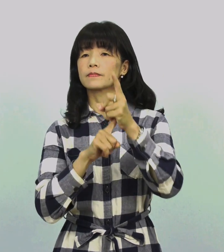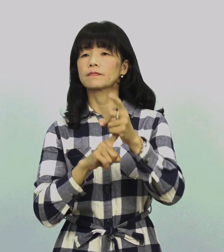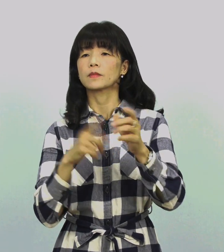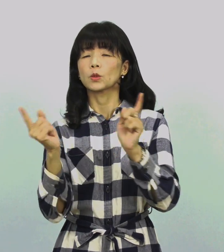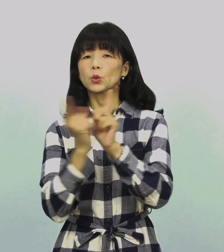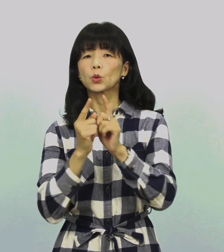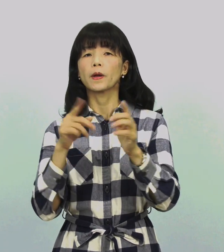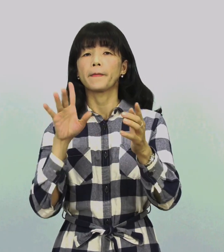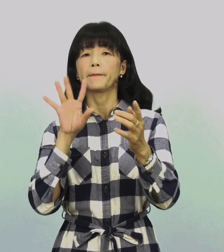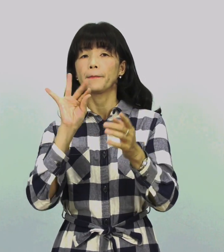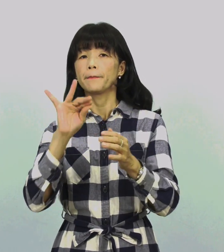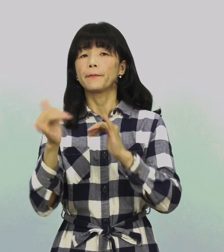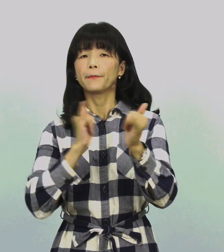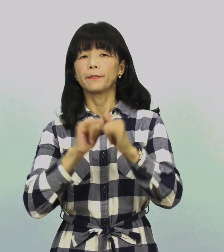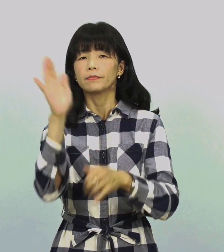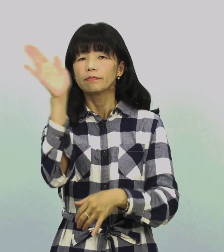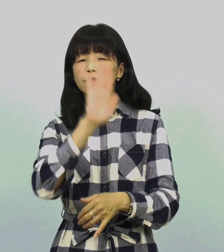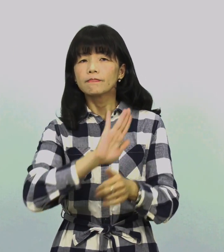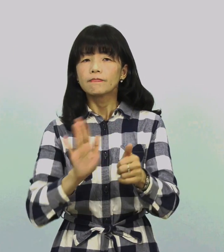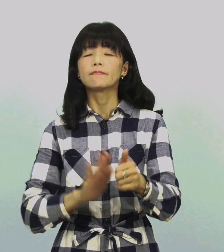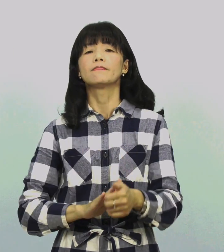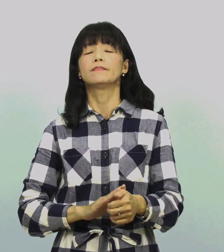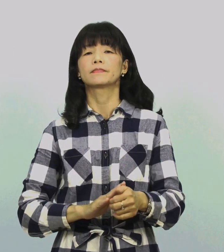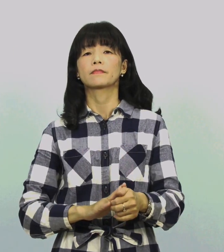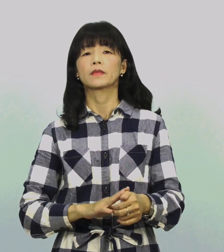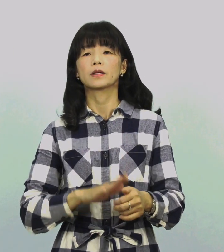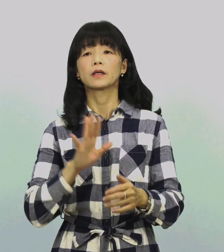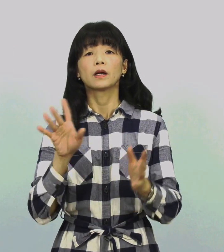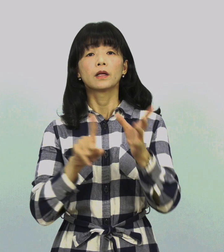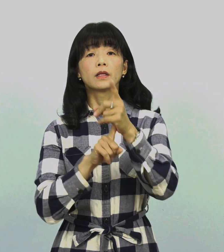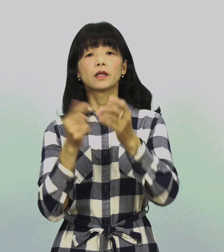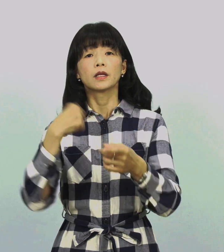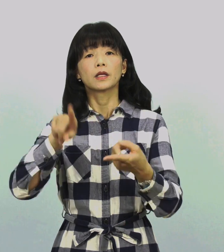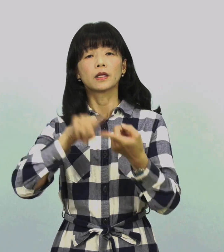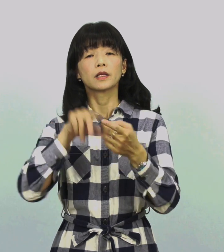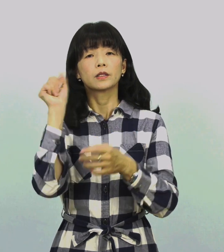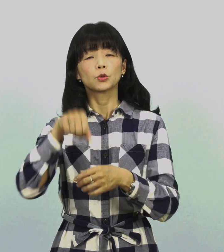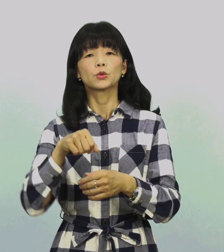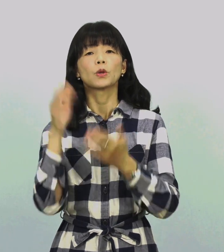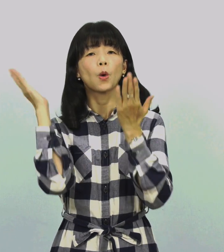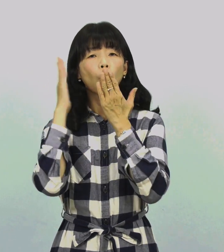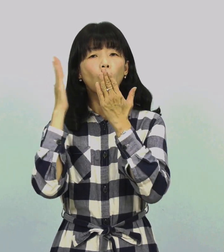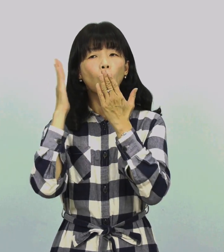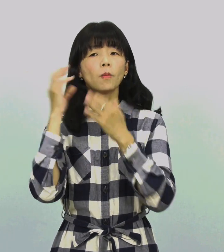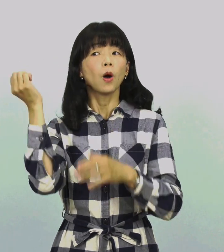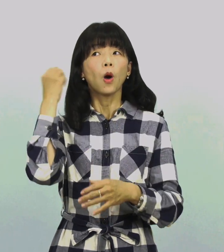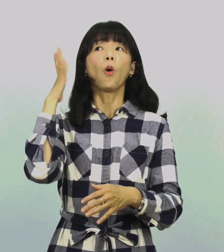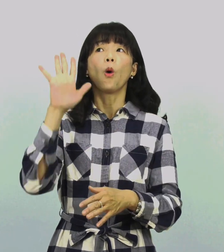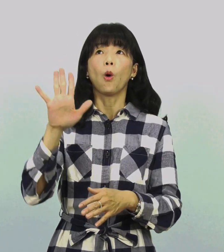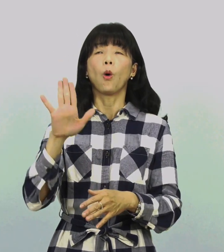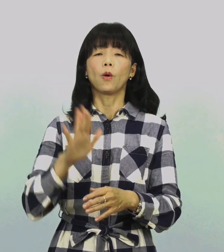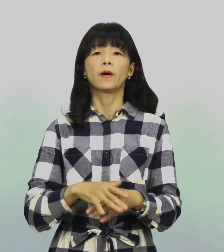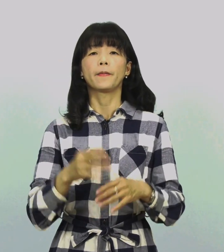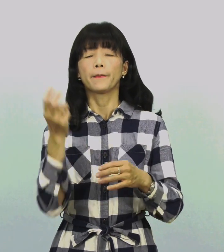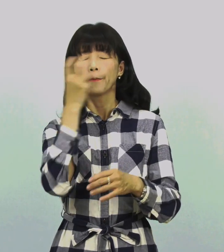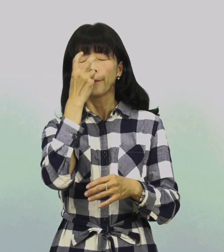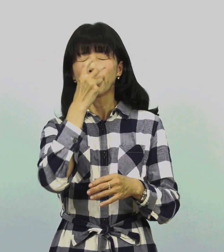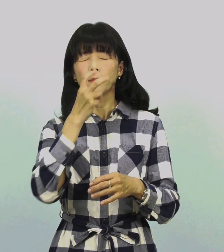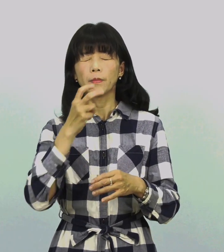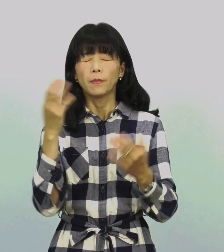神应许聋人会听见，书里面所说的瞎眼却会看见，脱去阴霾